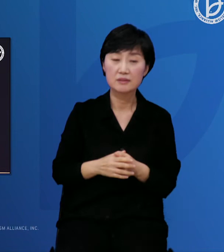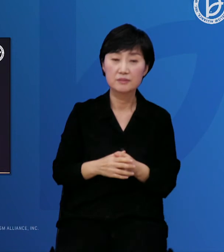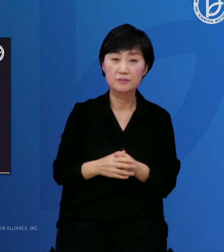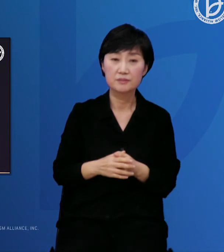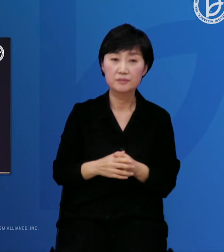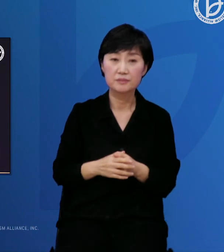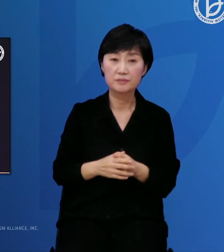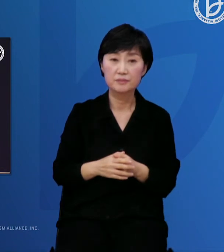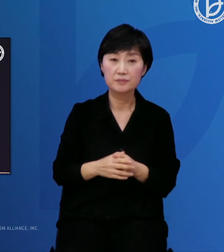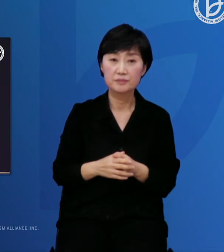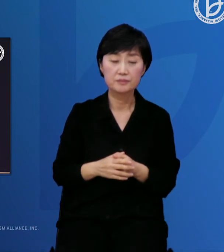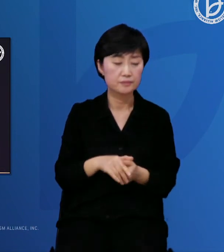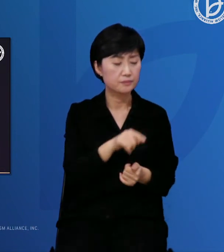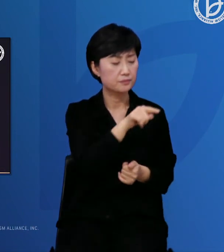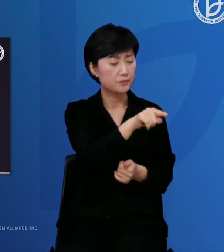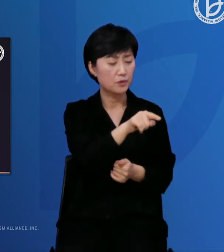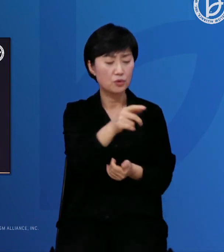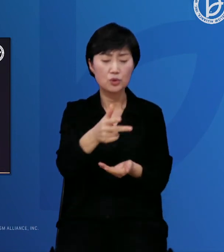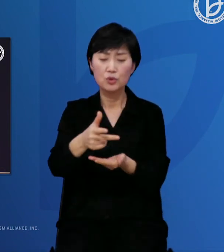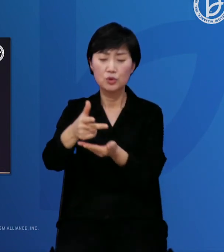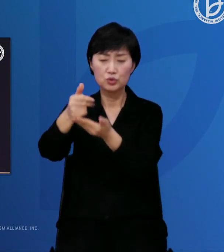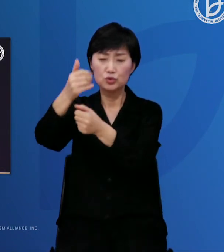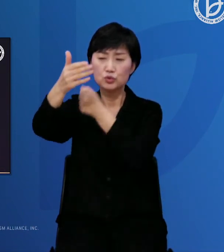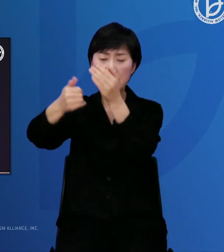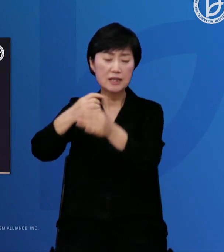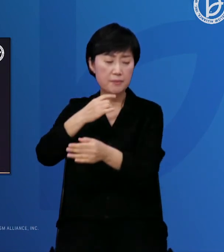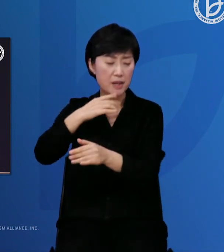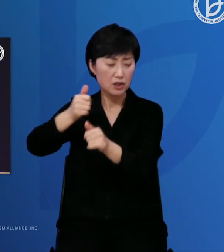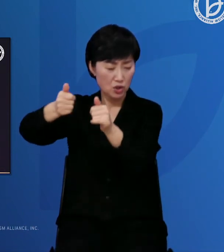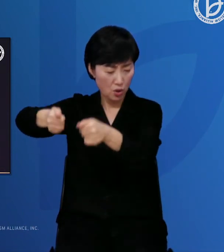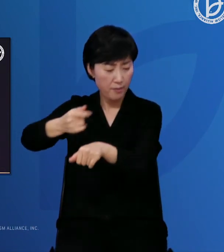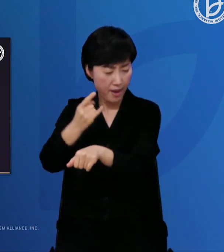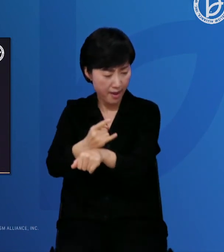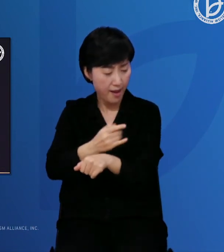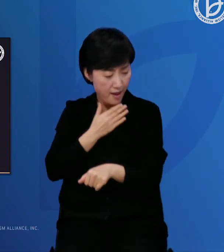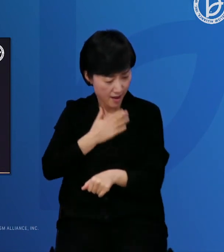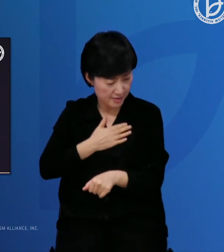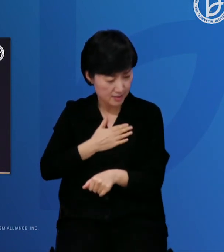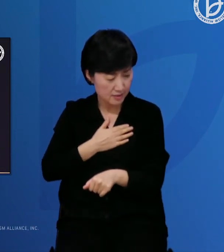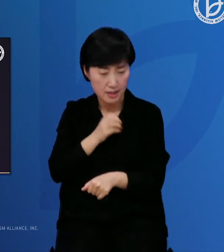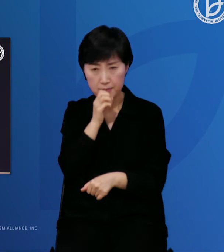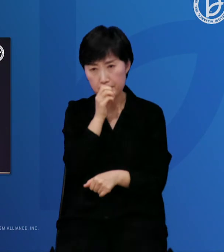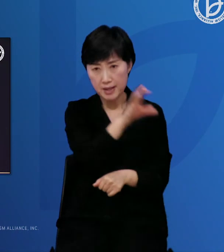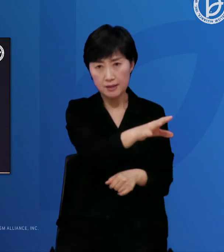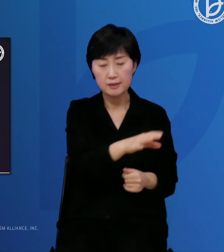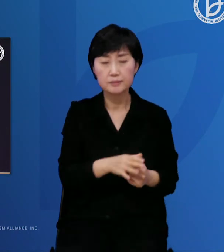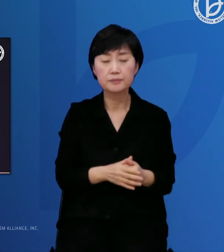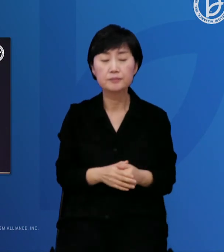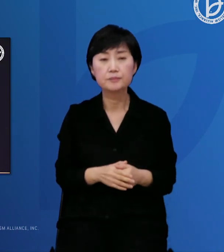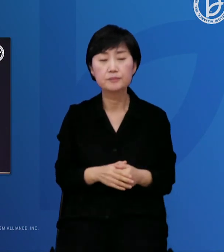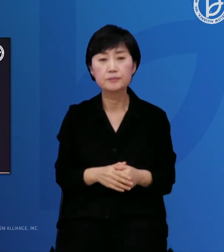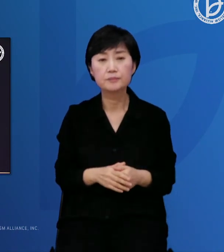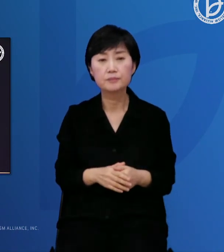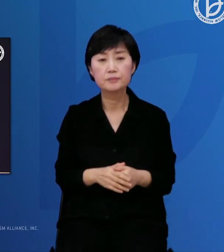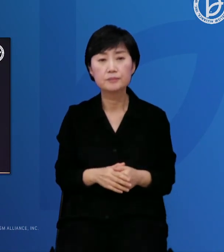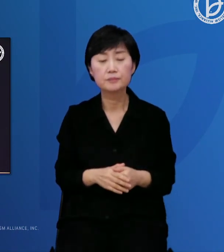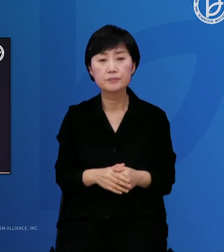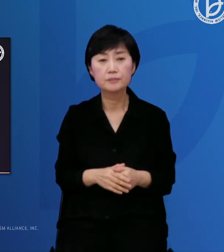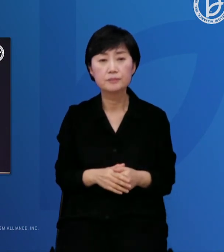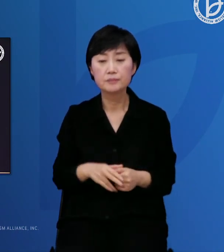주 너희 하나님께 경배하라 하였느니라. But Jesus responds, you shall worship the Lord your God and him only shall you